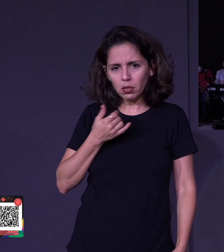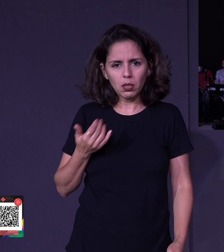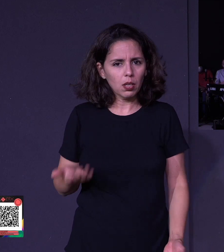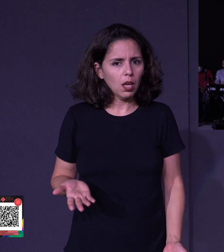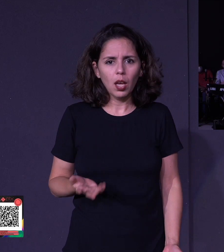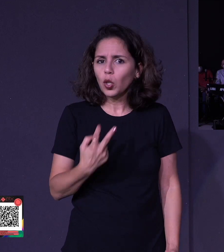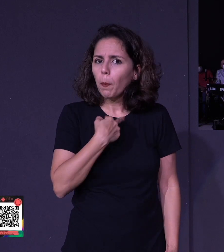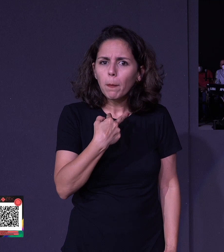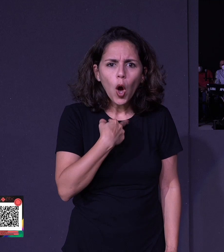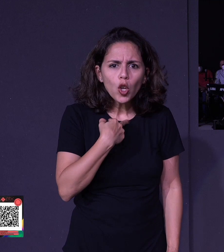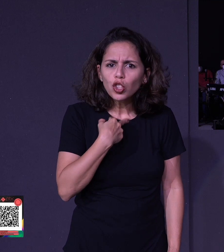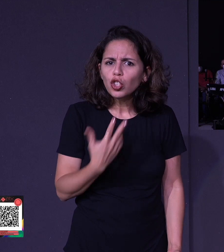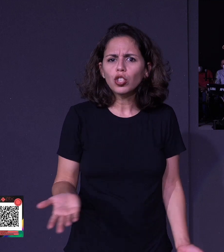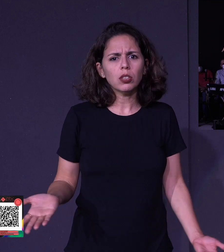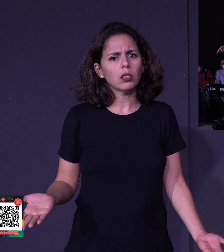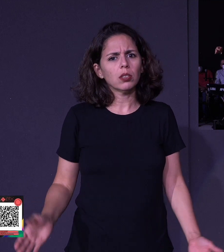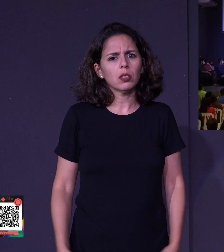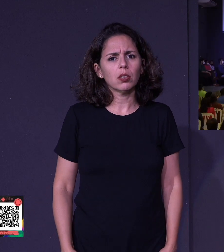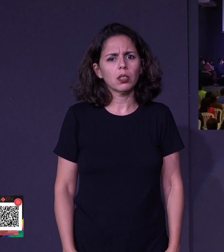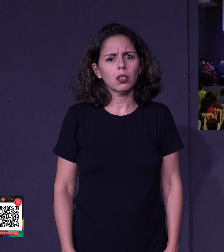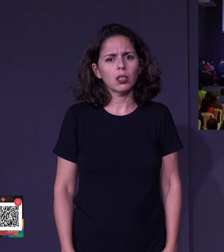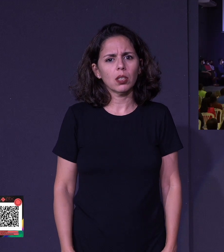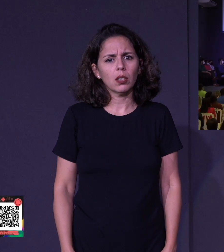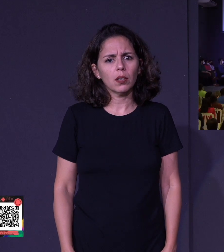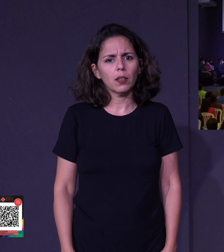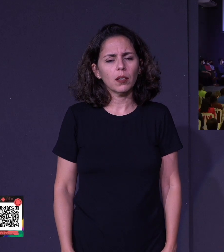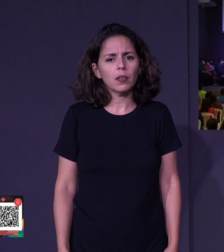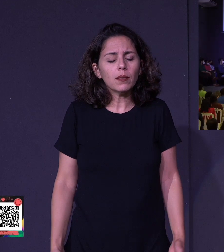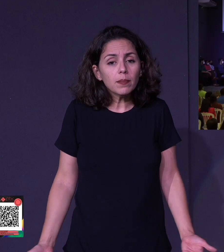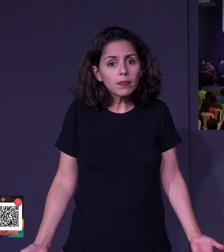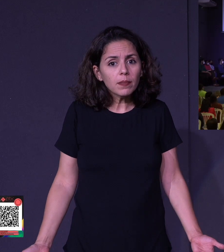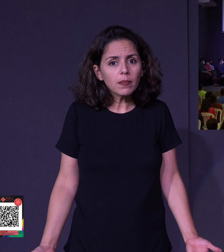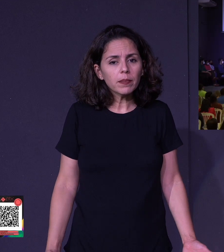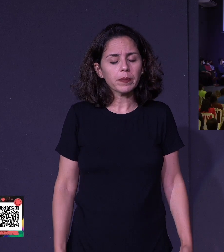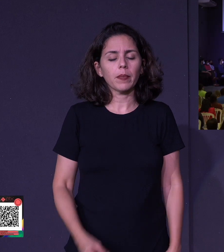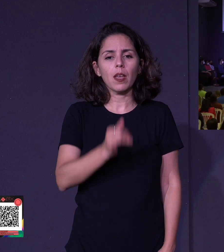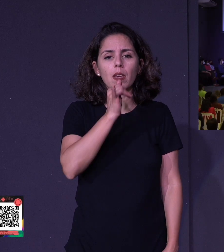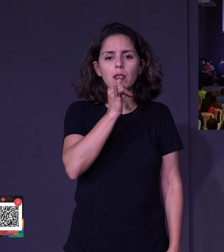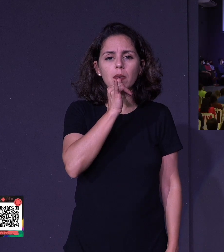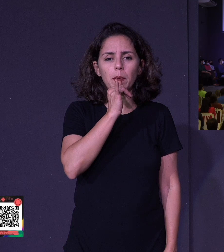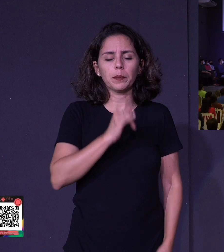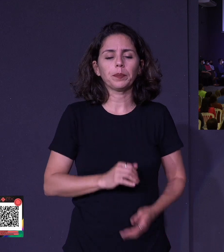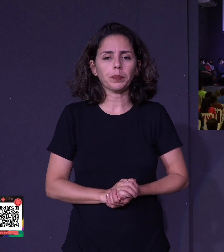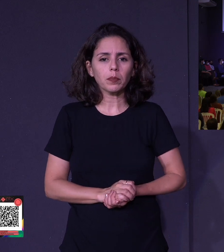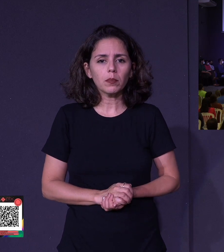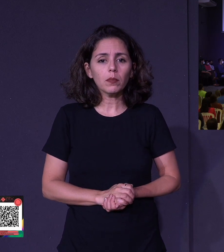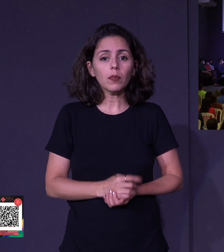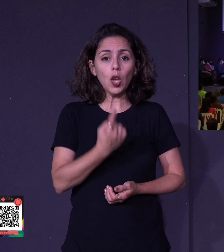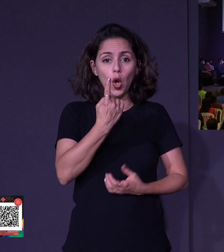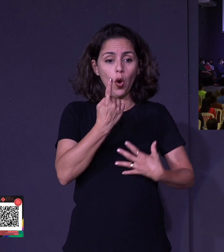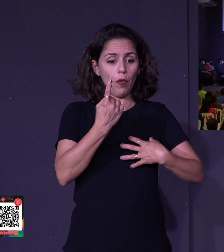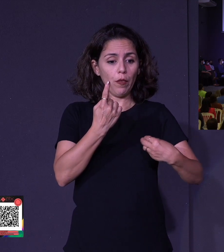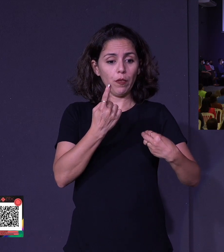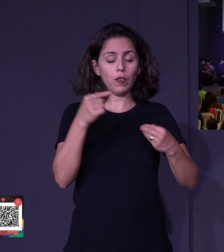medicina. E o pai e a mãe fez questão de ir para a formatura de medicina com uma placa bem grande. Diga qual era a frase. Não